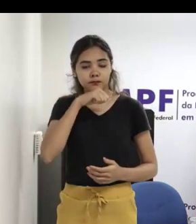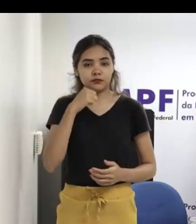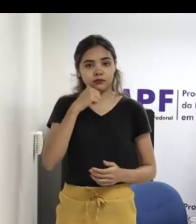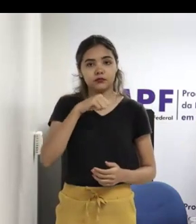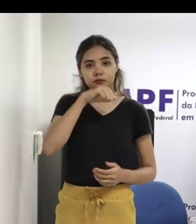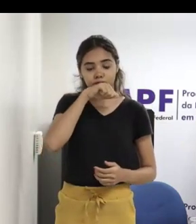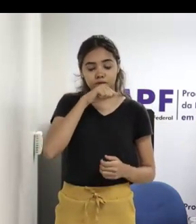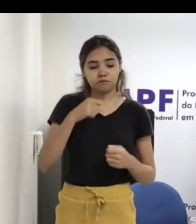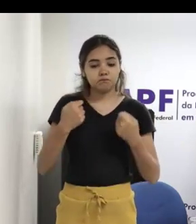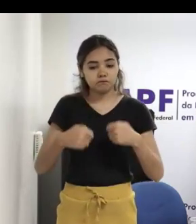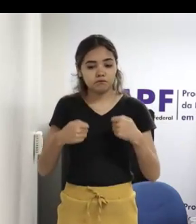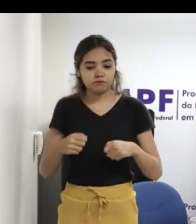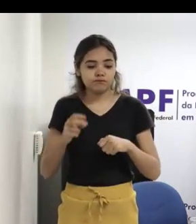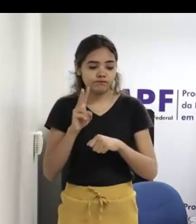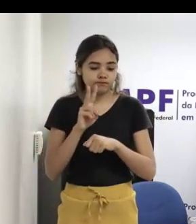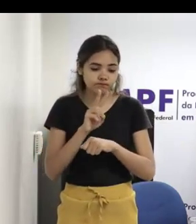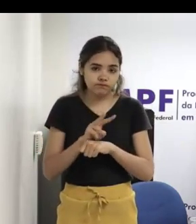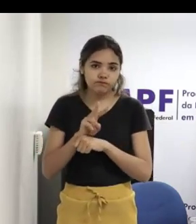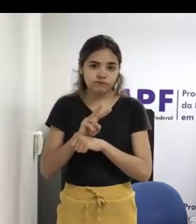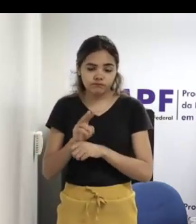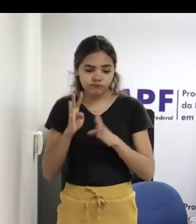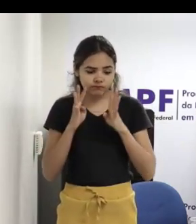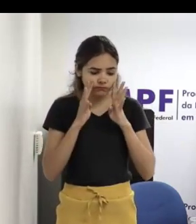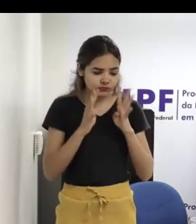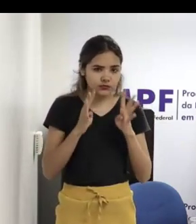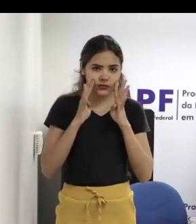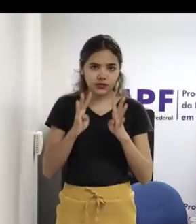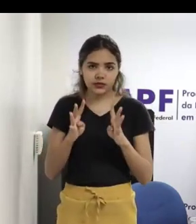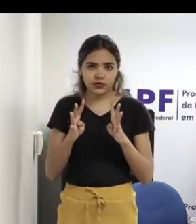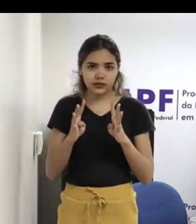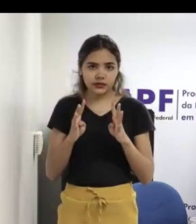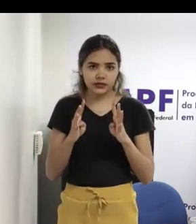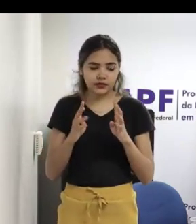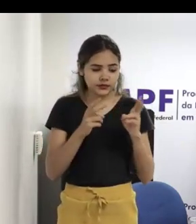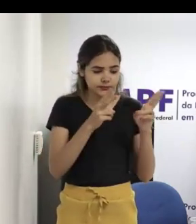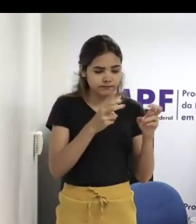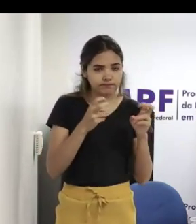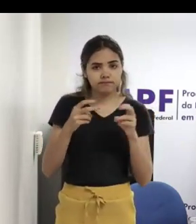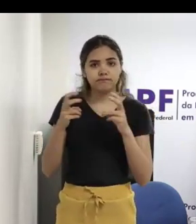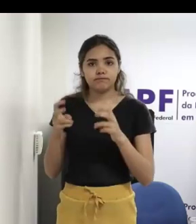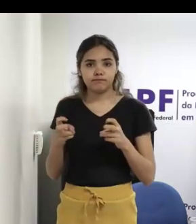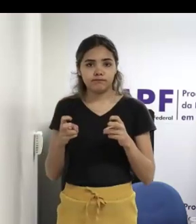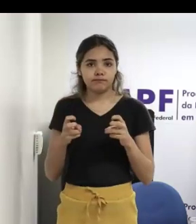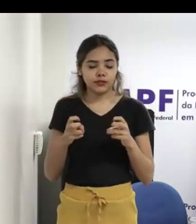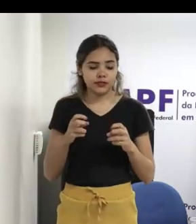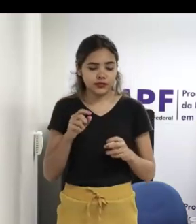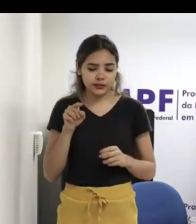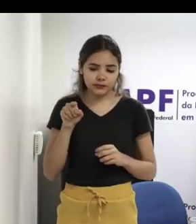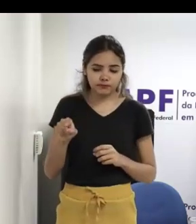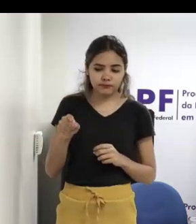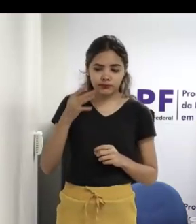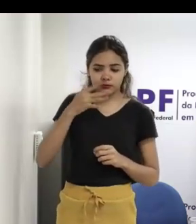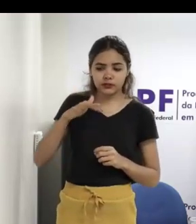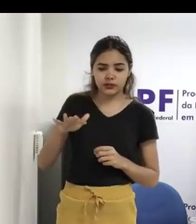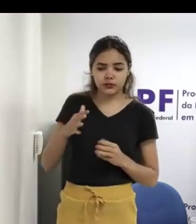observar e conhecer ele vai conseguir perceber uma mudança de o comportamento doss filhos ele pode